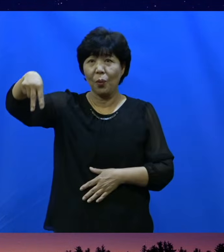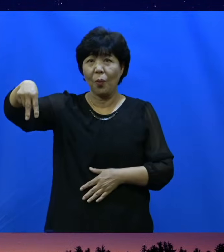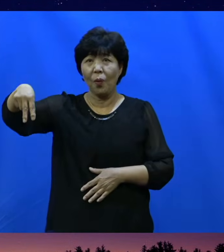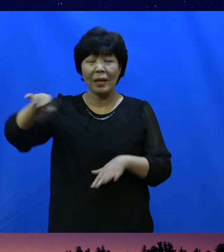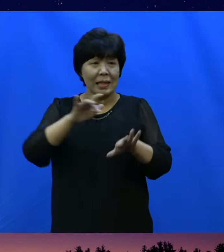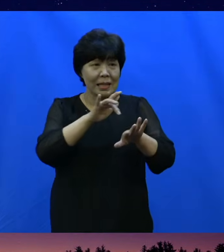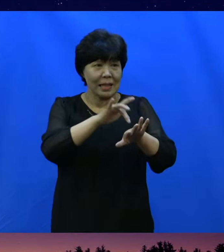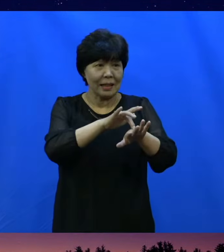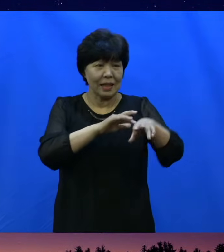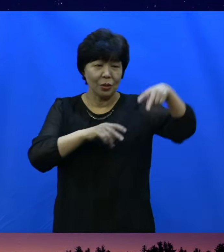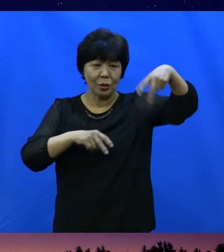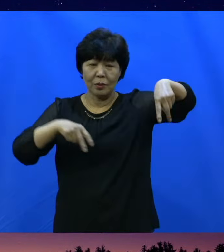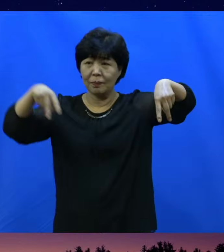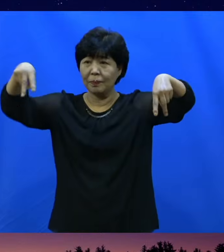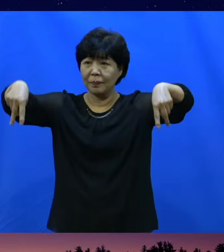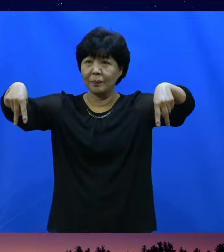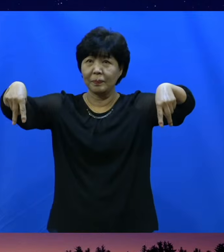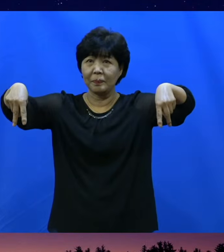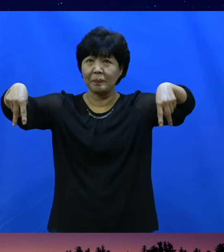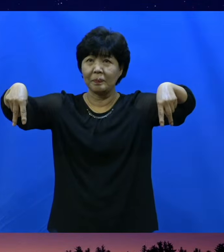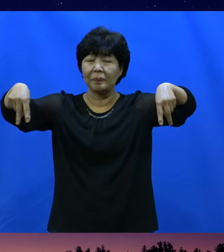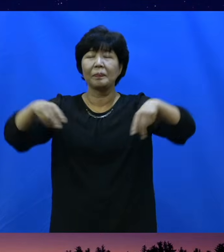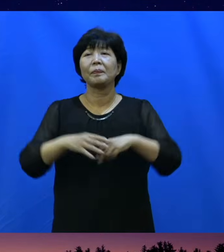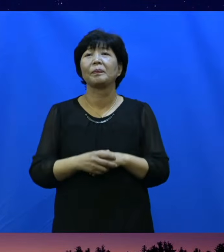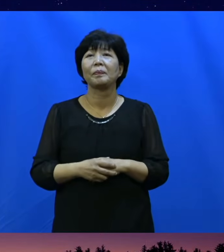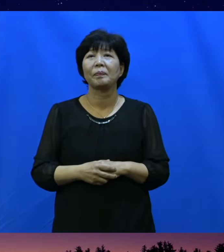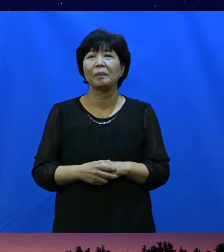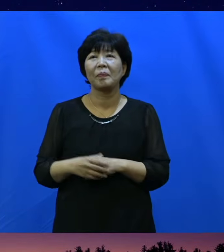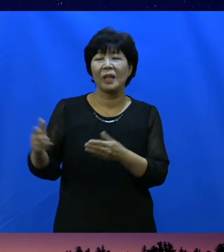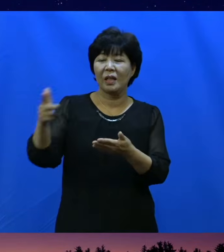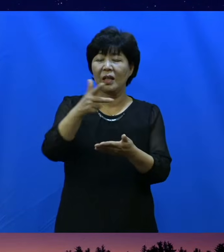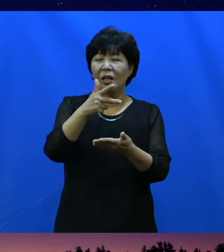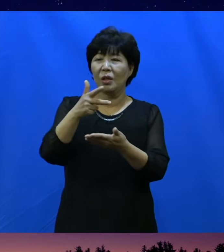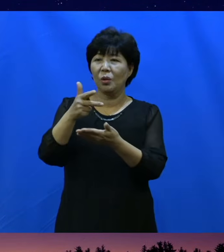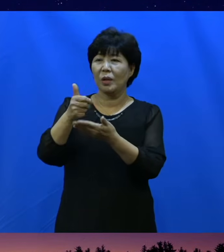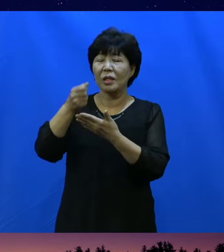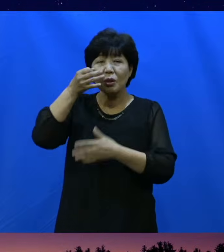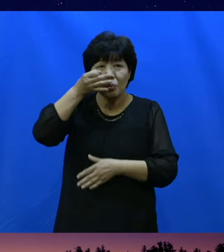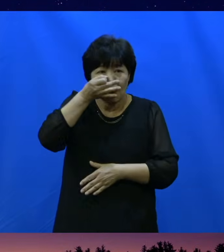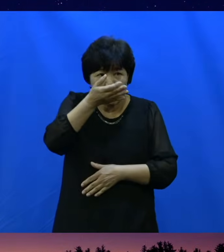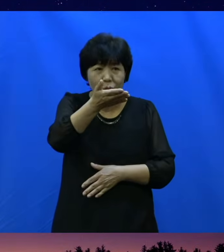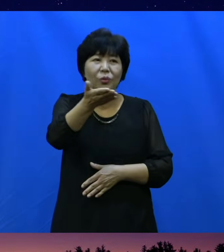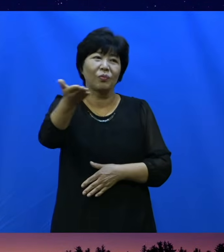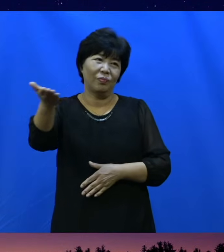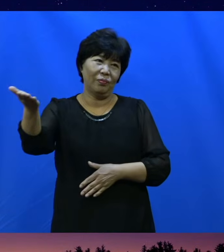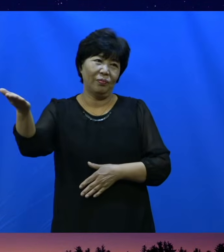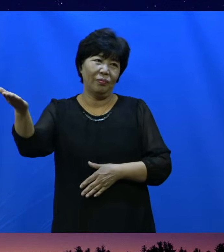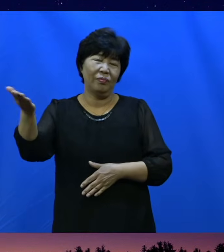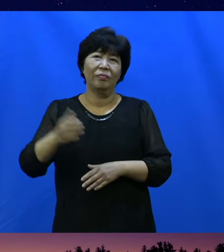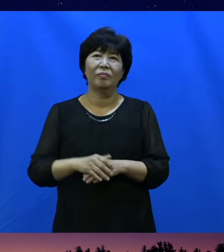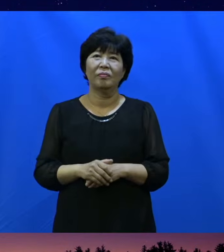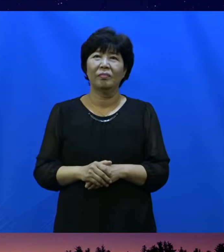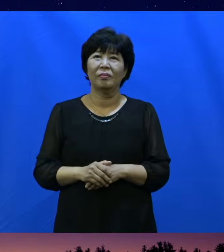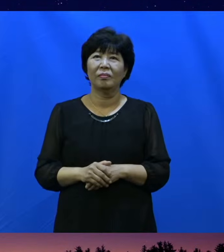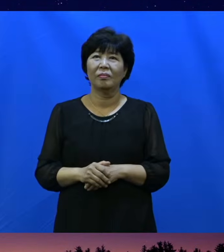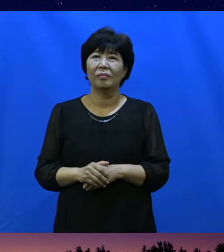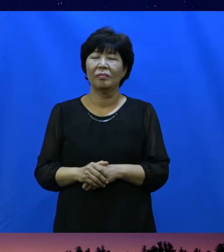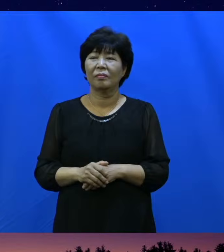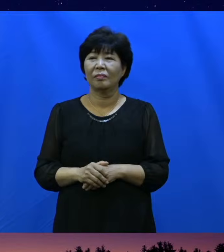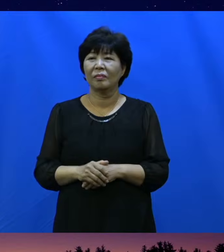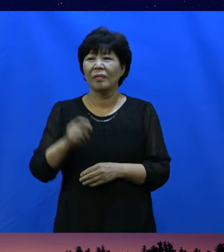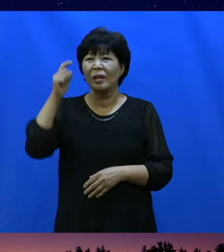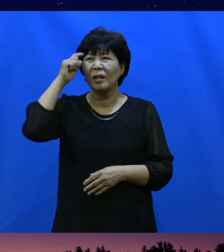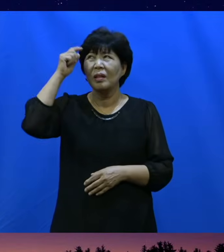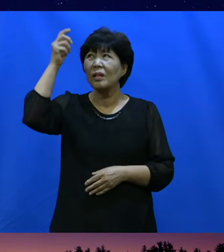사탄은 그의 오른쪽에 서서 그를 대적하는 것을 여호와께서 내게 보이시니라. 야, 그죠? 이